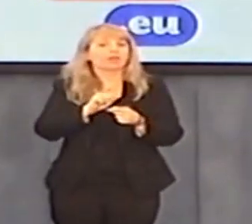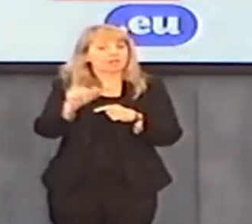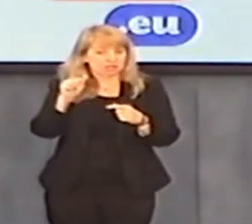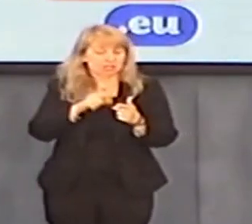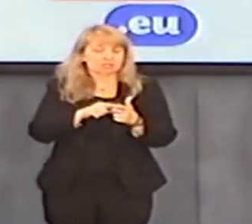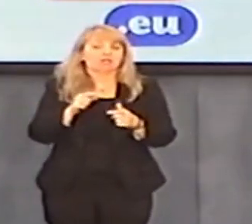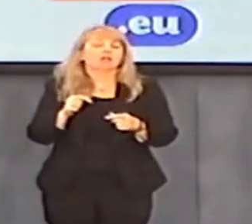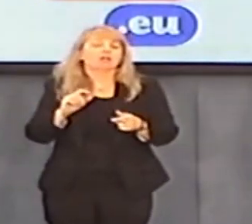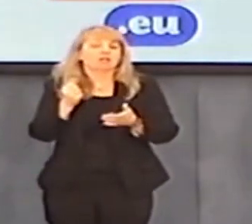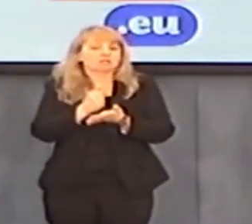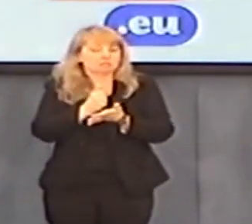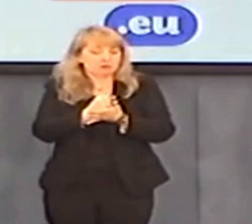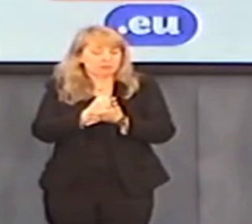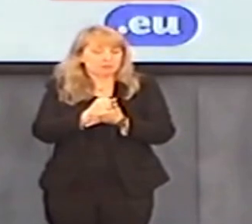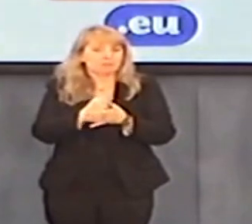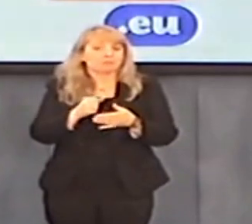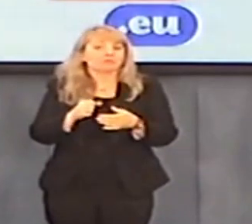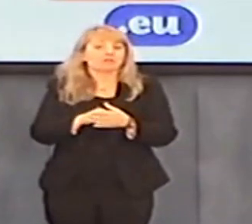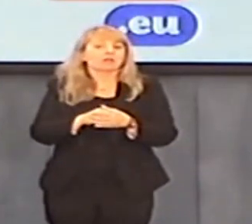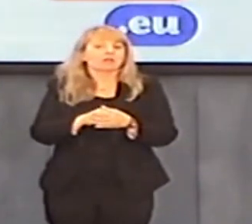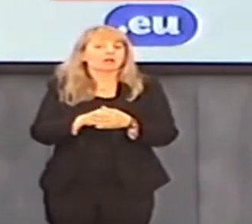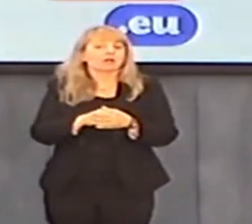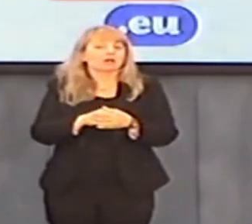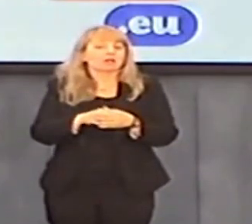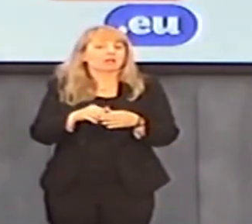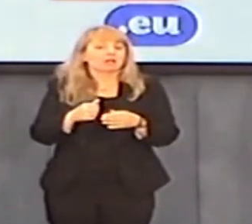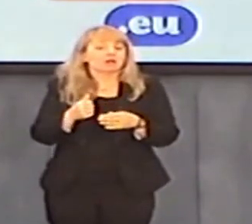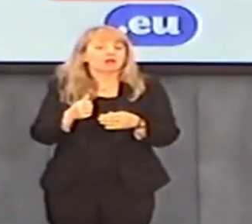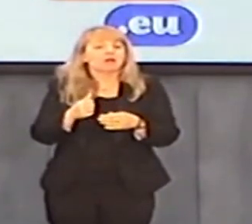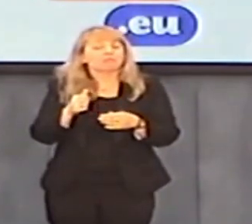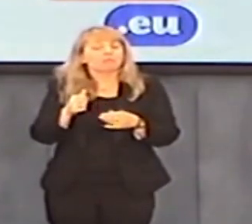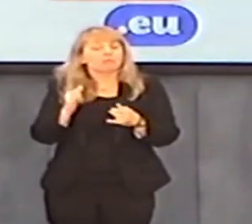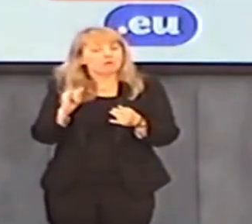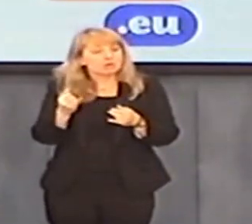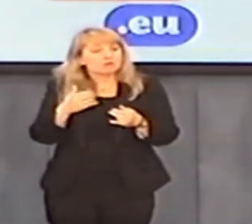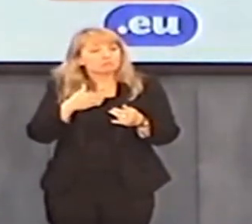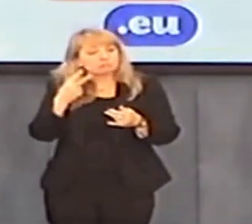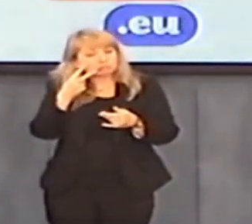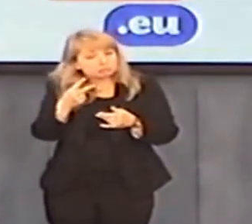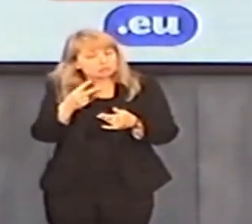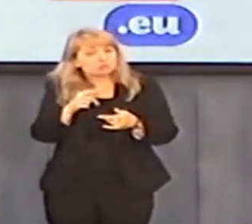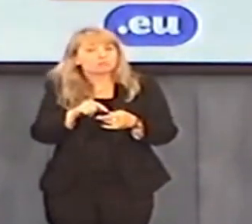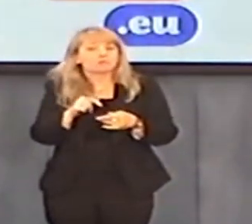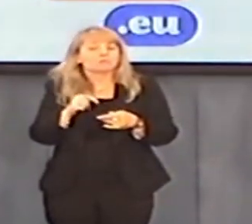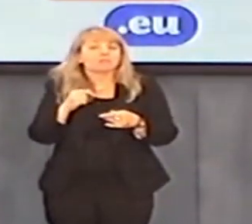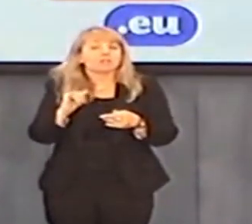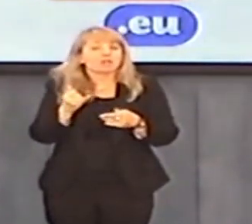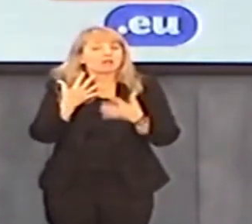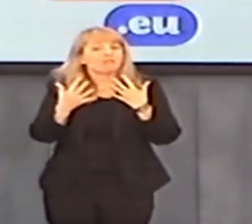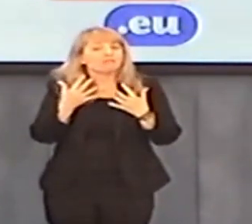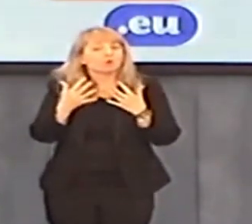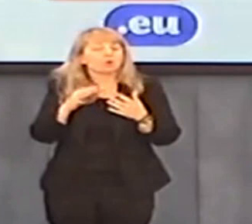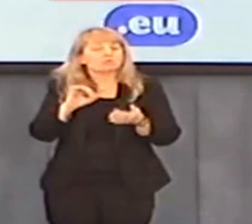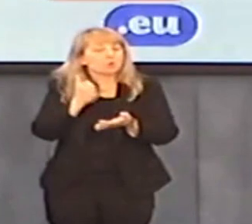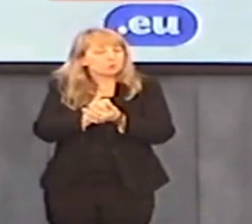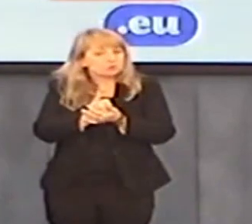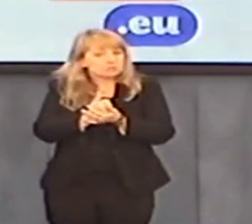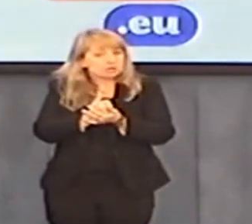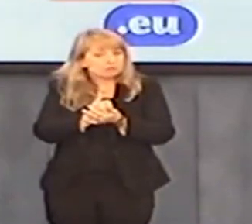jest taki, że stawiając na głowie i wypaczając intencje